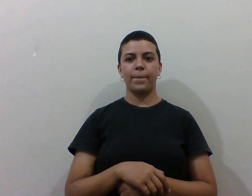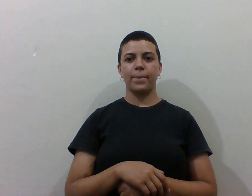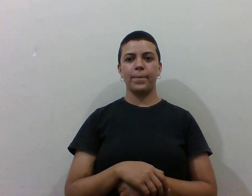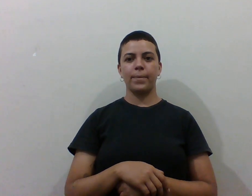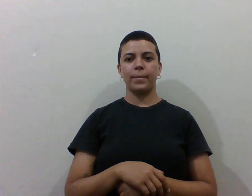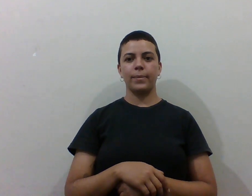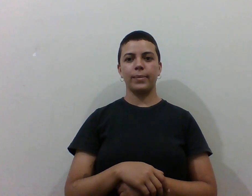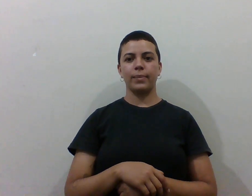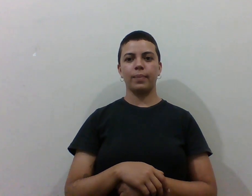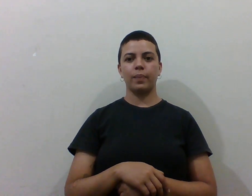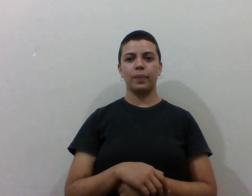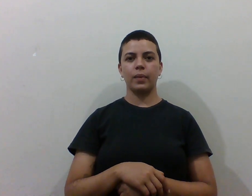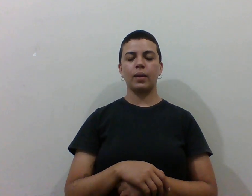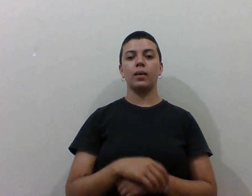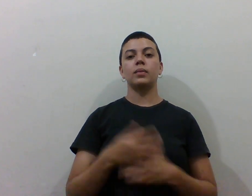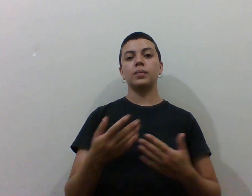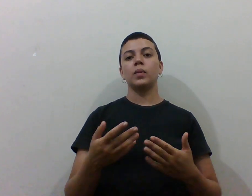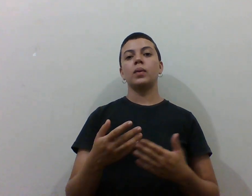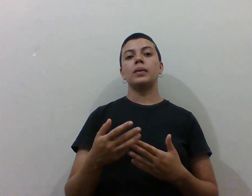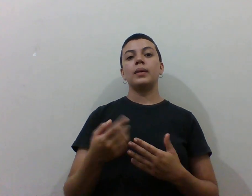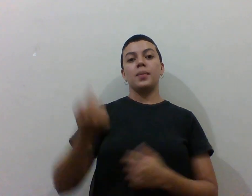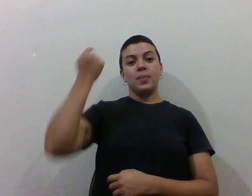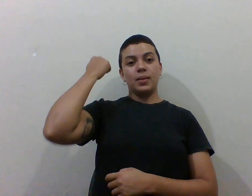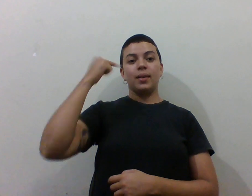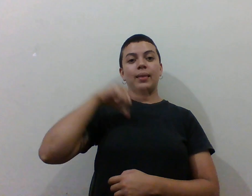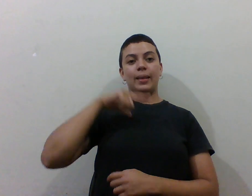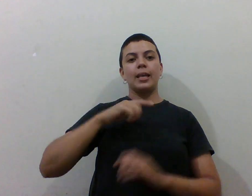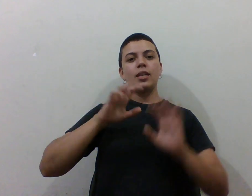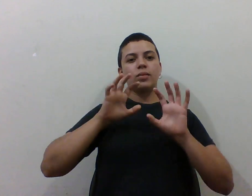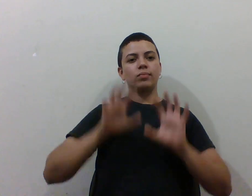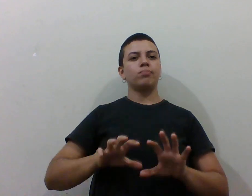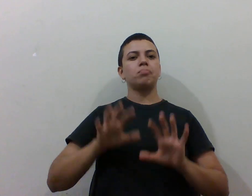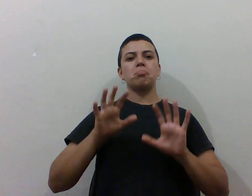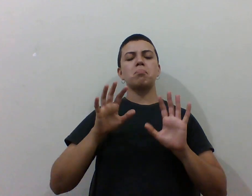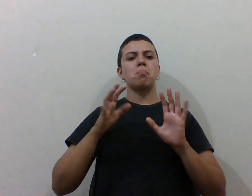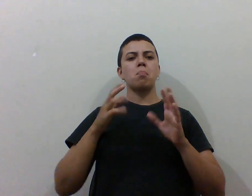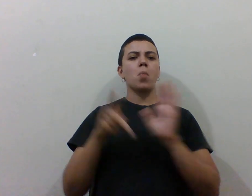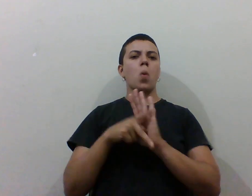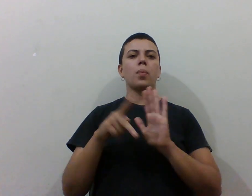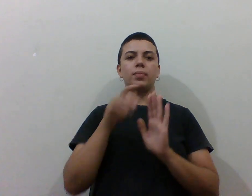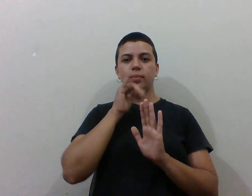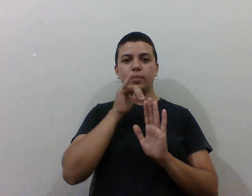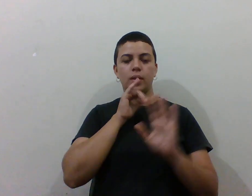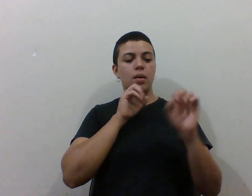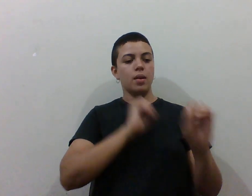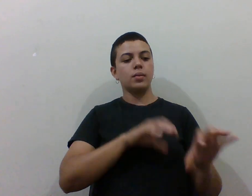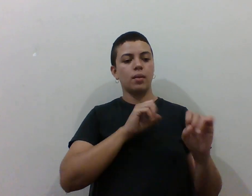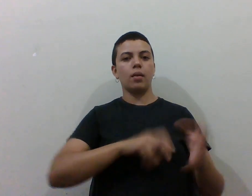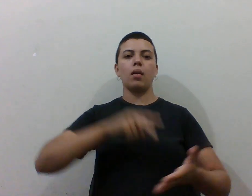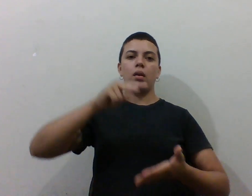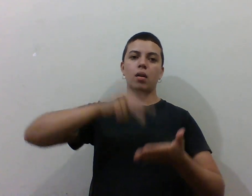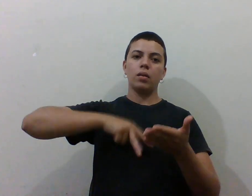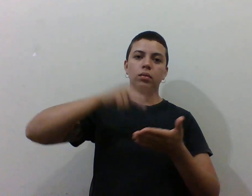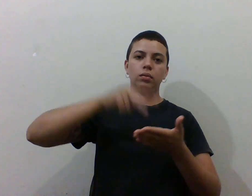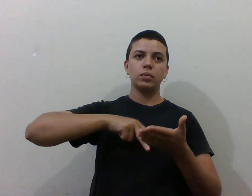de ensinar de ler retirar o encobrimento de determinados saberes e